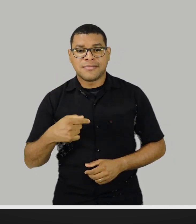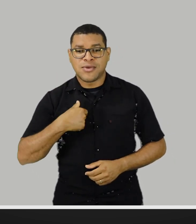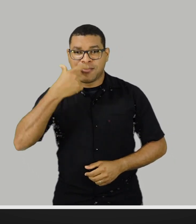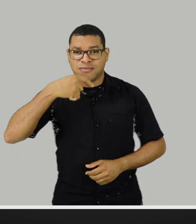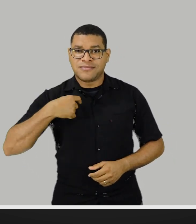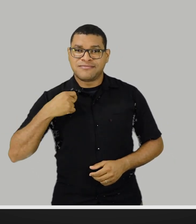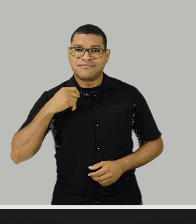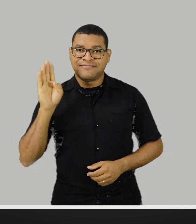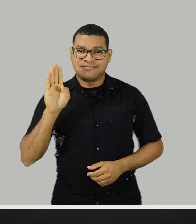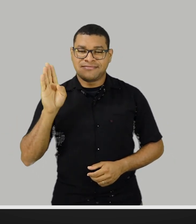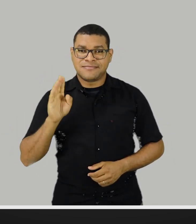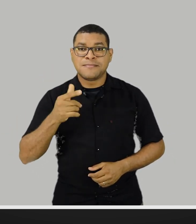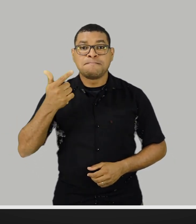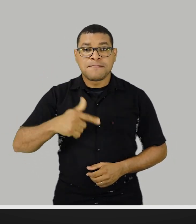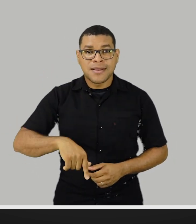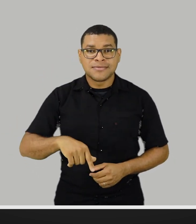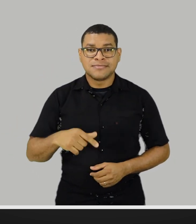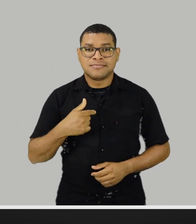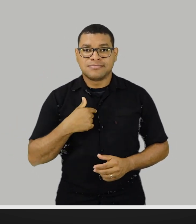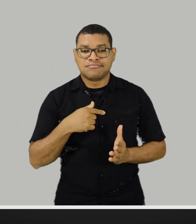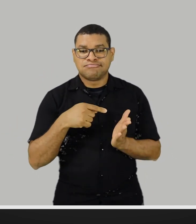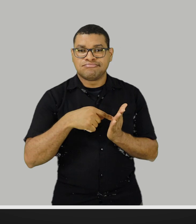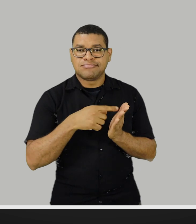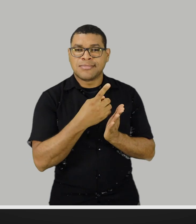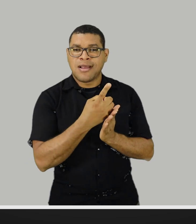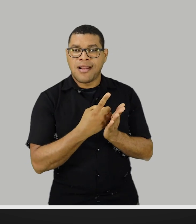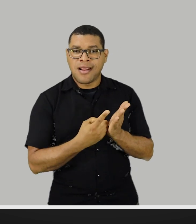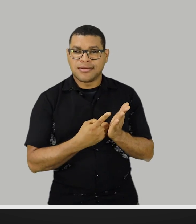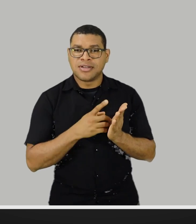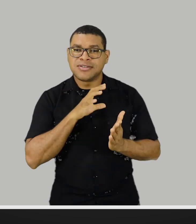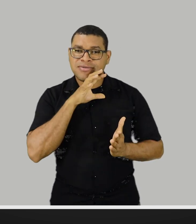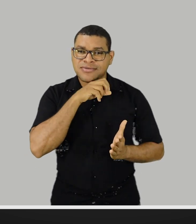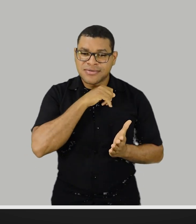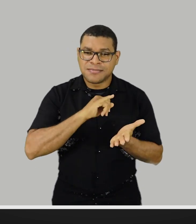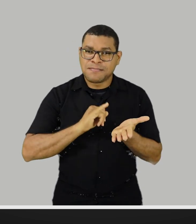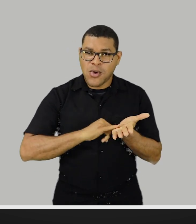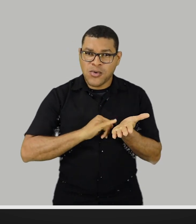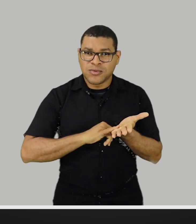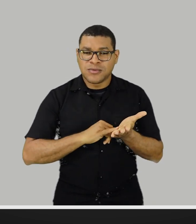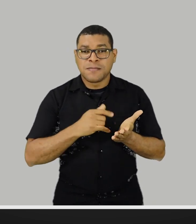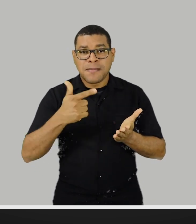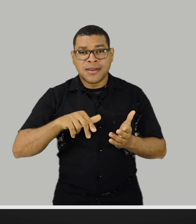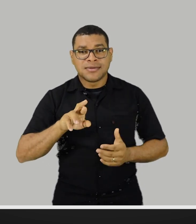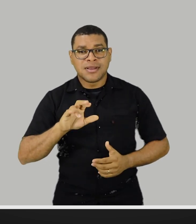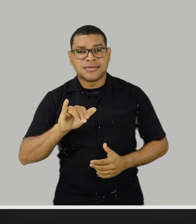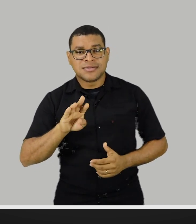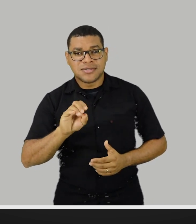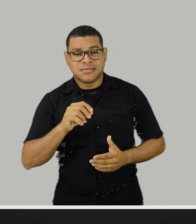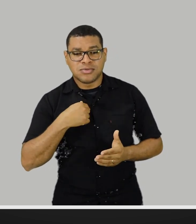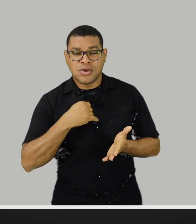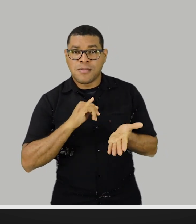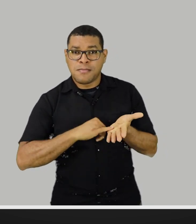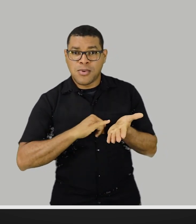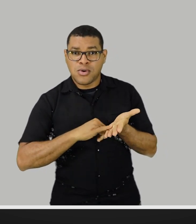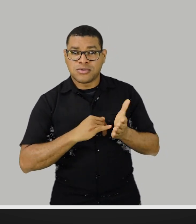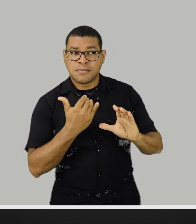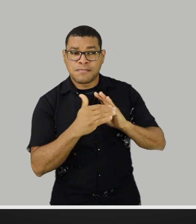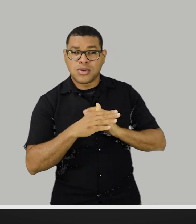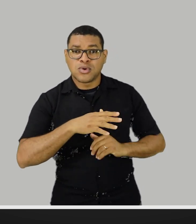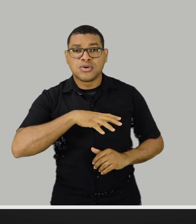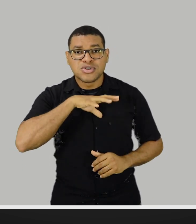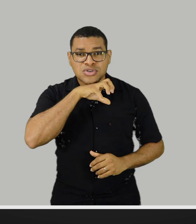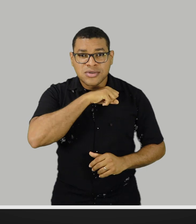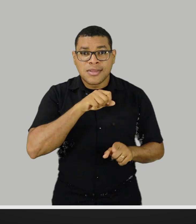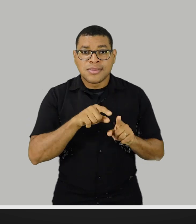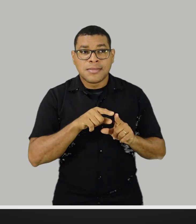do IRPF acompanhada do recibo de entrega a Receita Federal do Brasil e da respectiva notificação de restituição quando